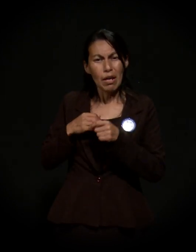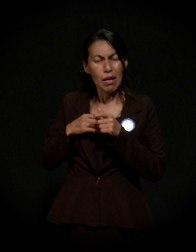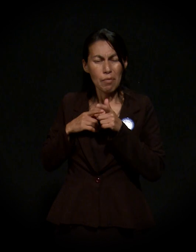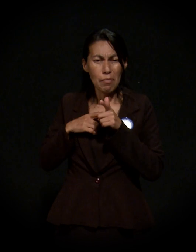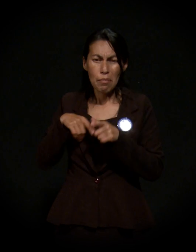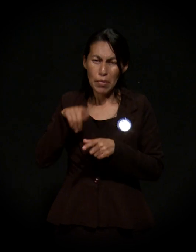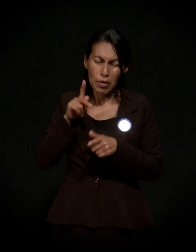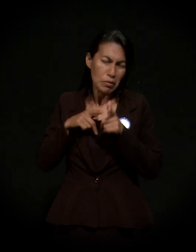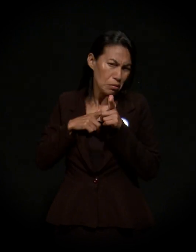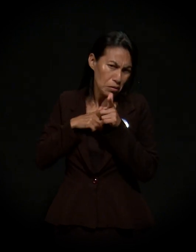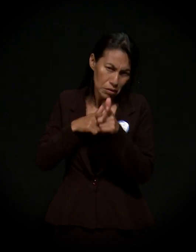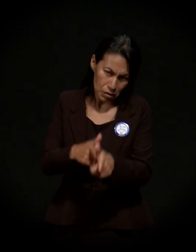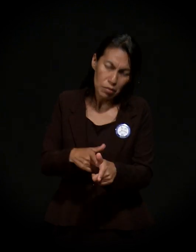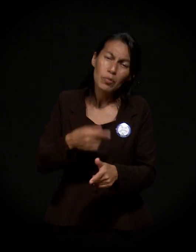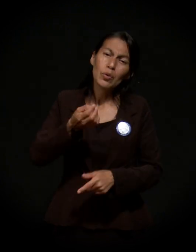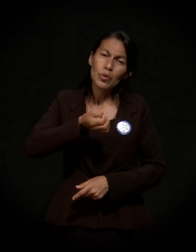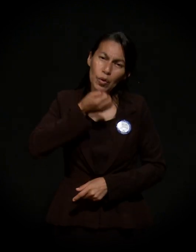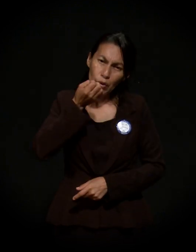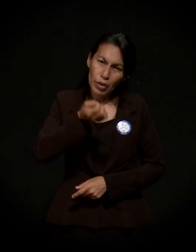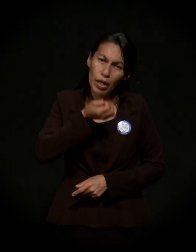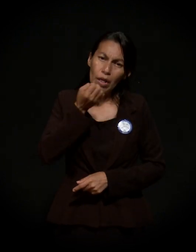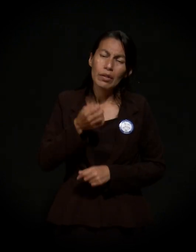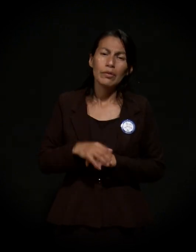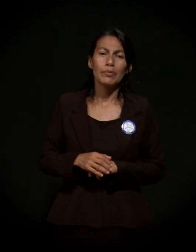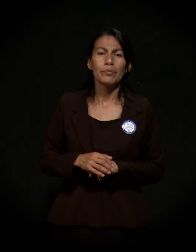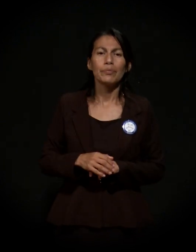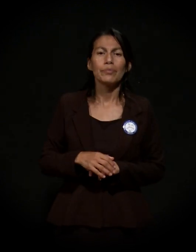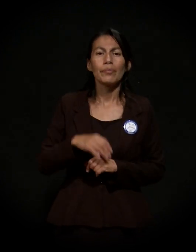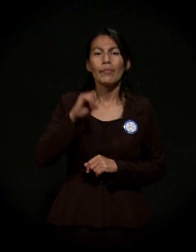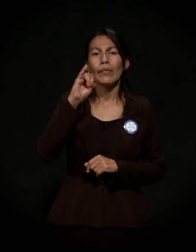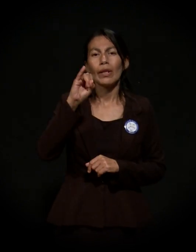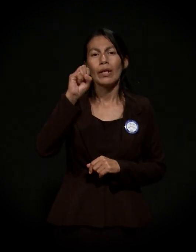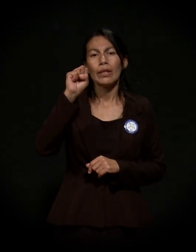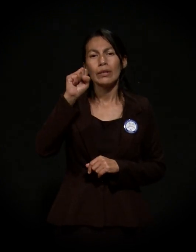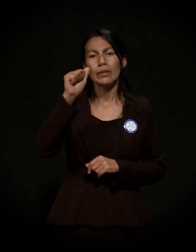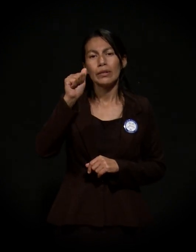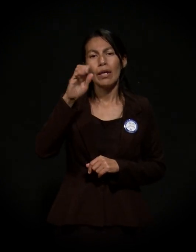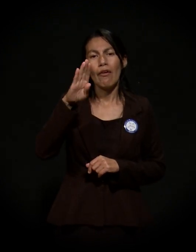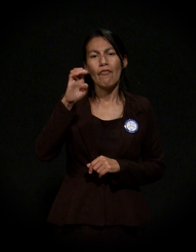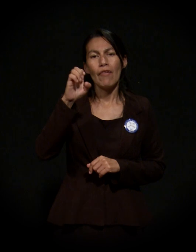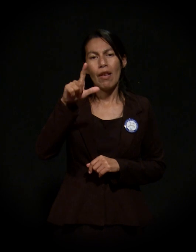y continuaremos orando por ellos. Isabel